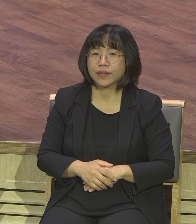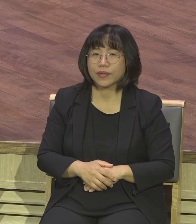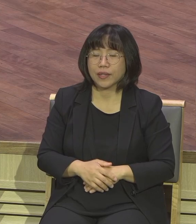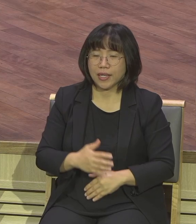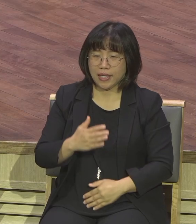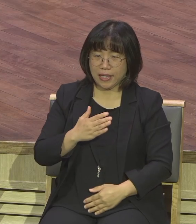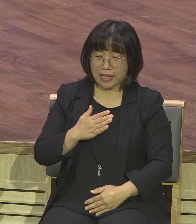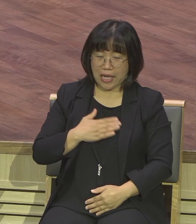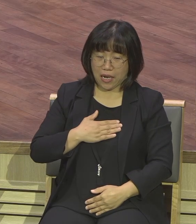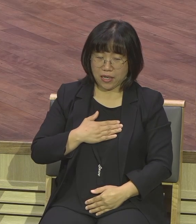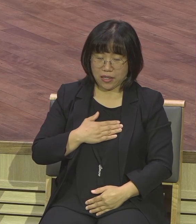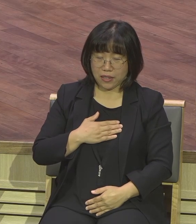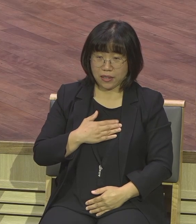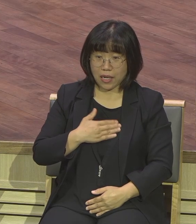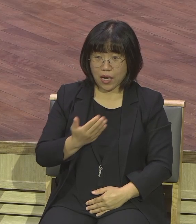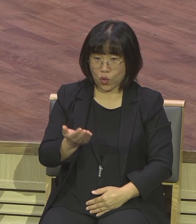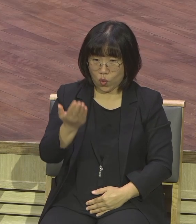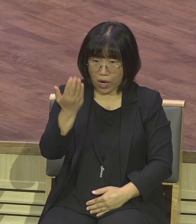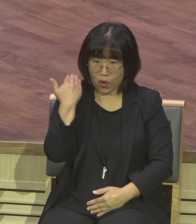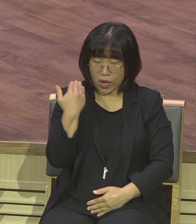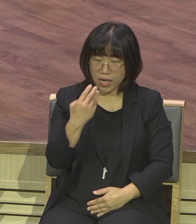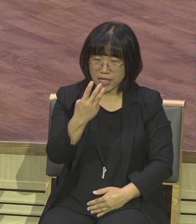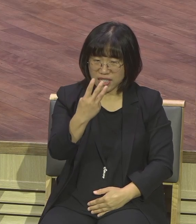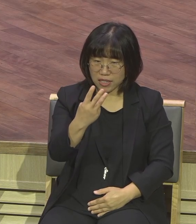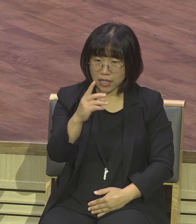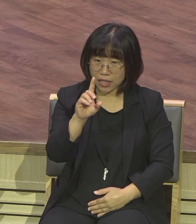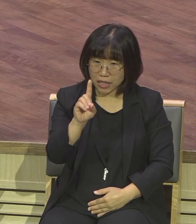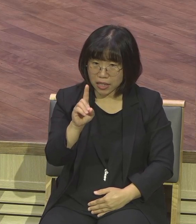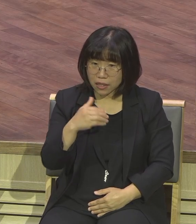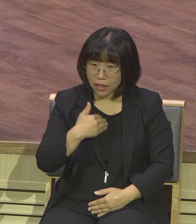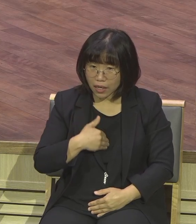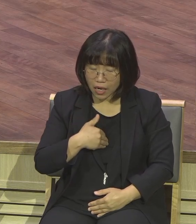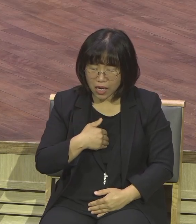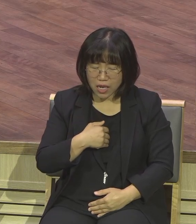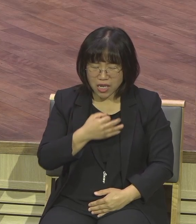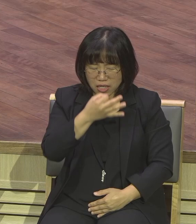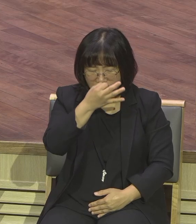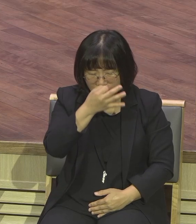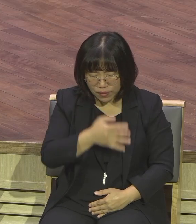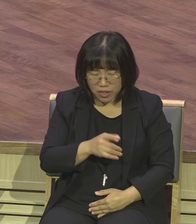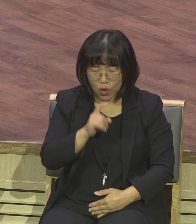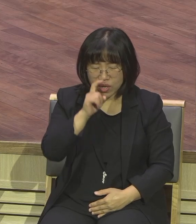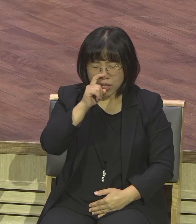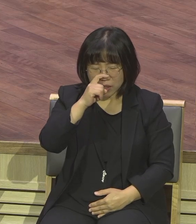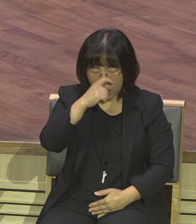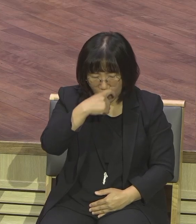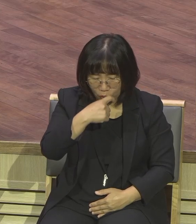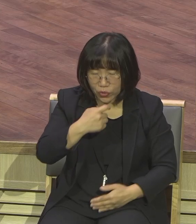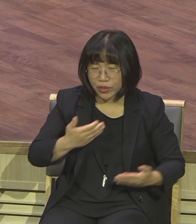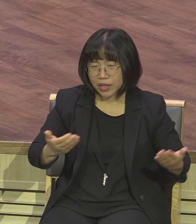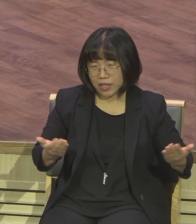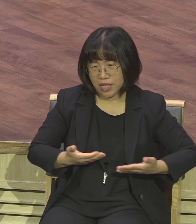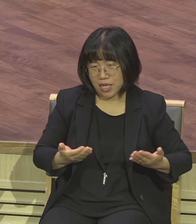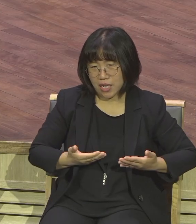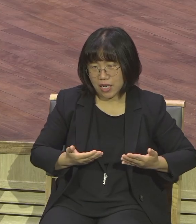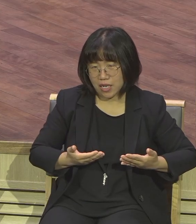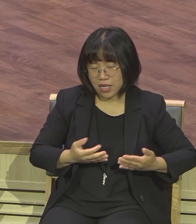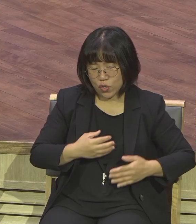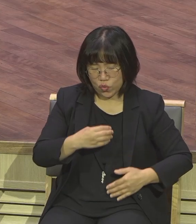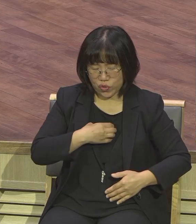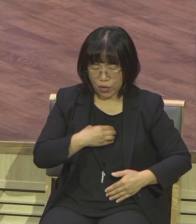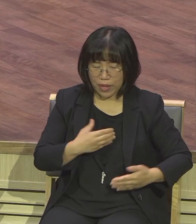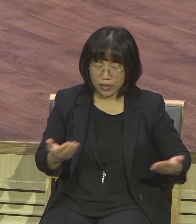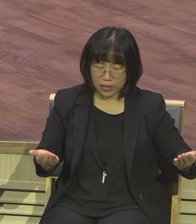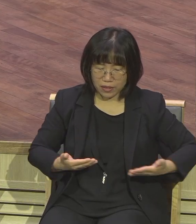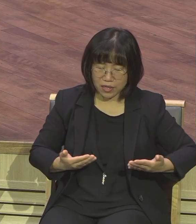3D 종으로 생긴 거요. 3D가 뭐예요? 3D, difficult, 힘들고, dirty, 너무 더럽고, danger, 위험한